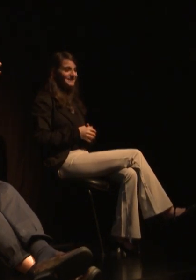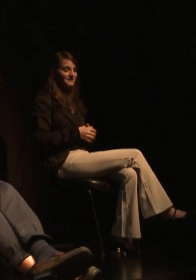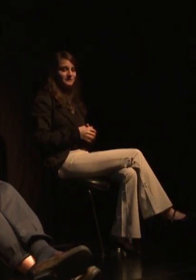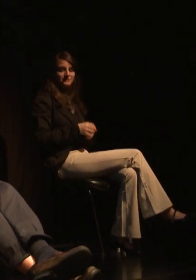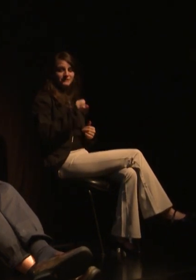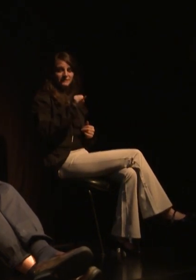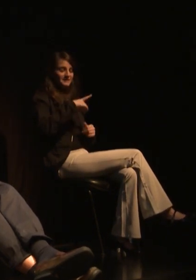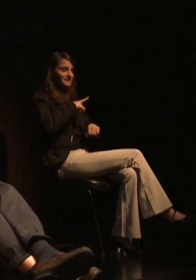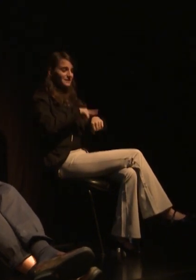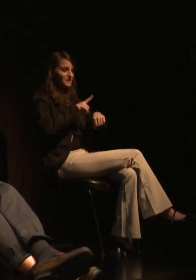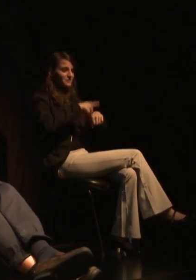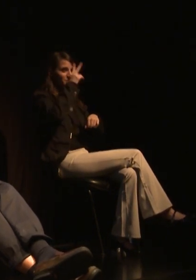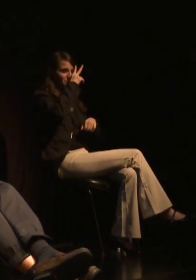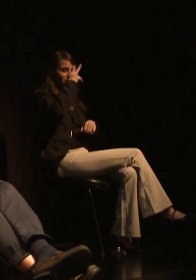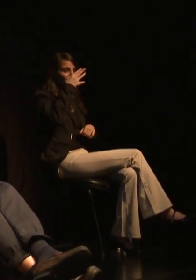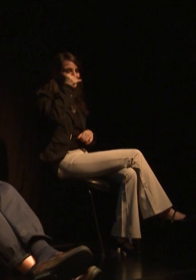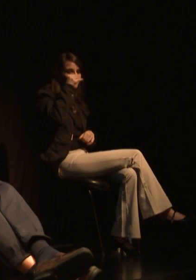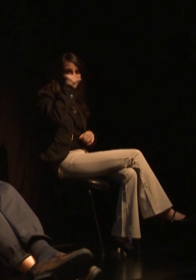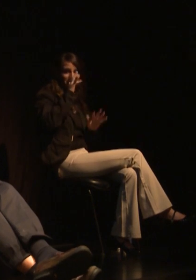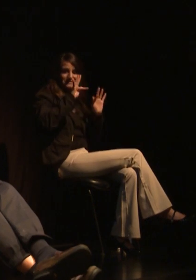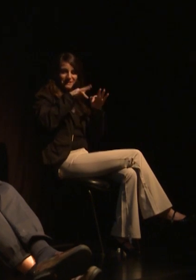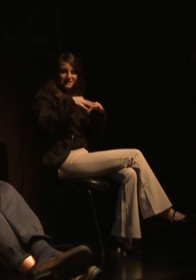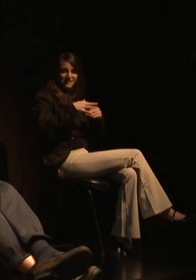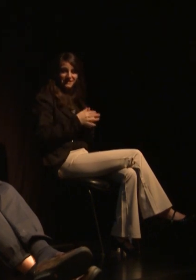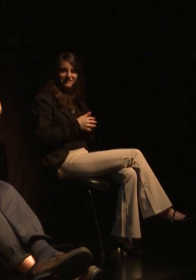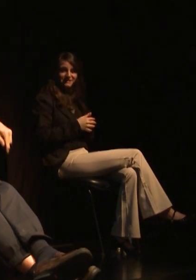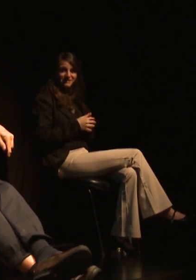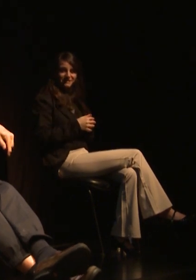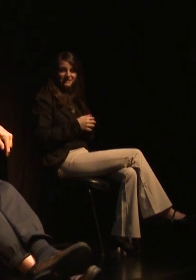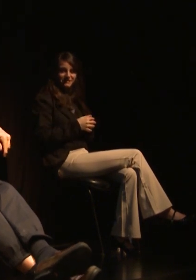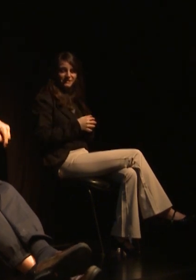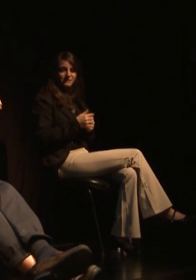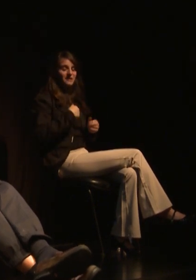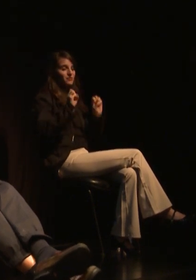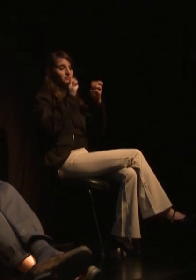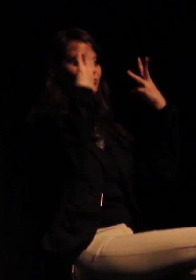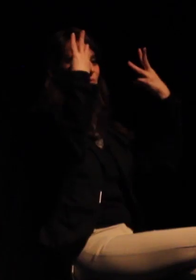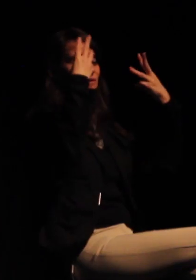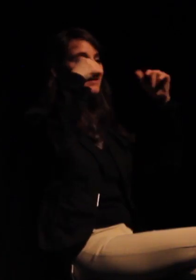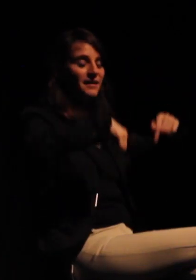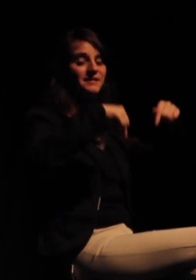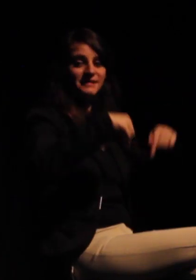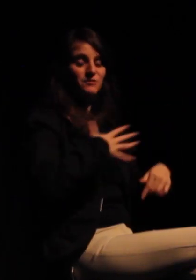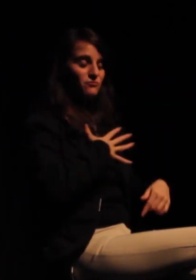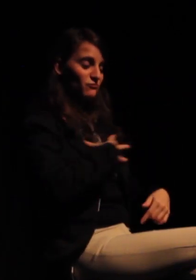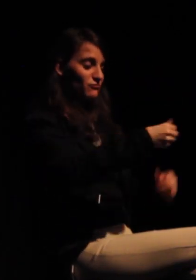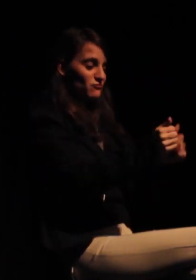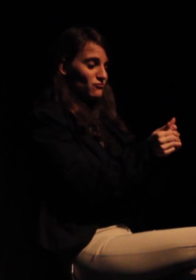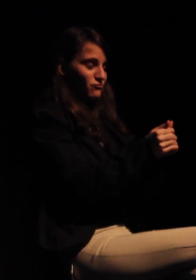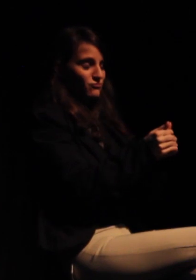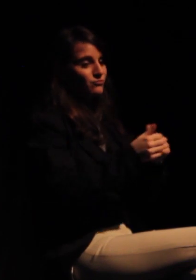Se der tempo, eu conto uma história curiosa no final que eu coloco no meu show, que aliás fiz esse show aqui, eu com a minha filha, nesse